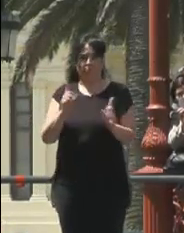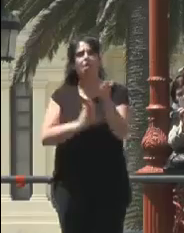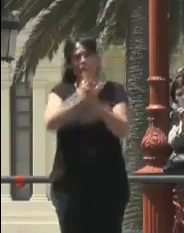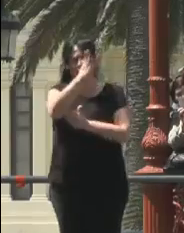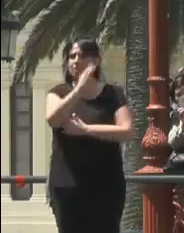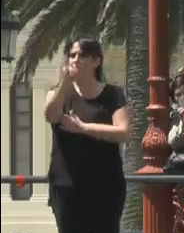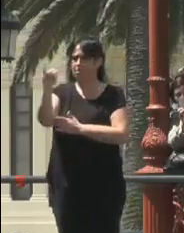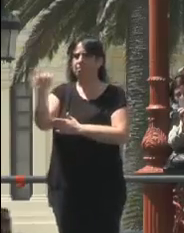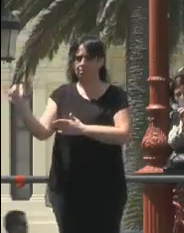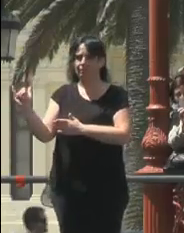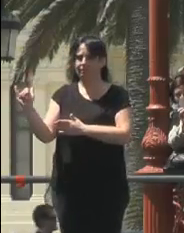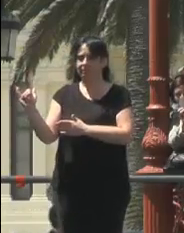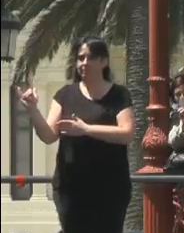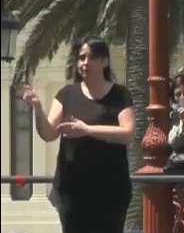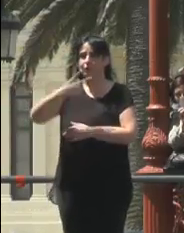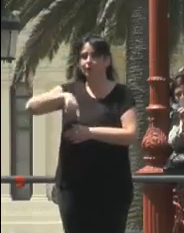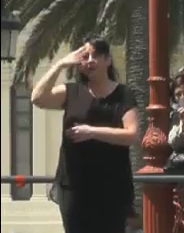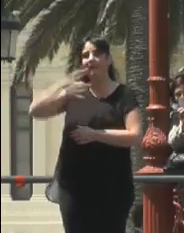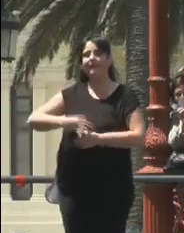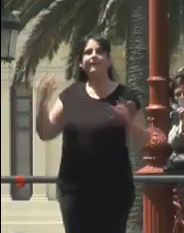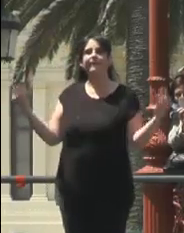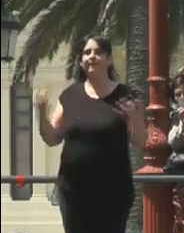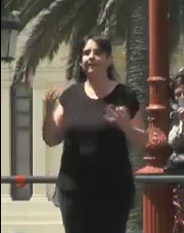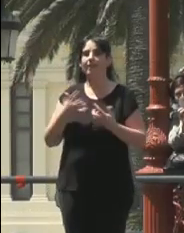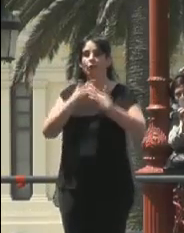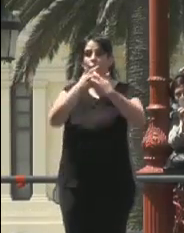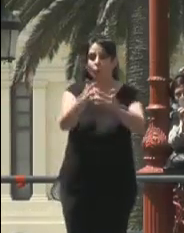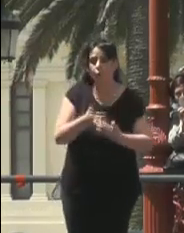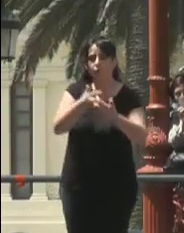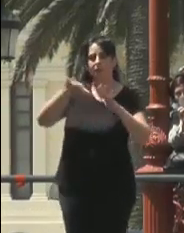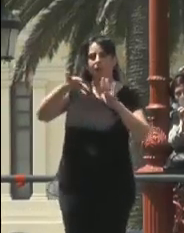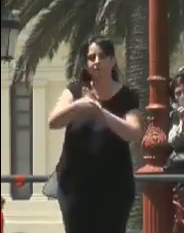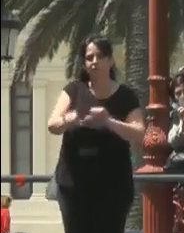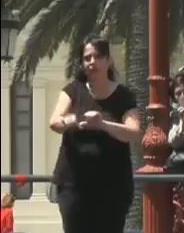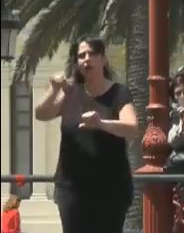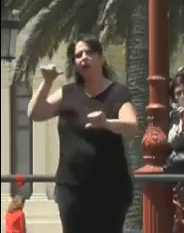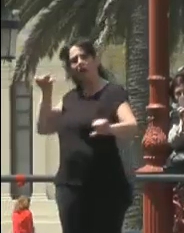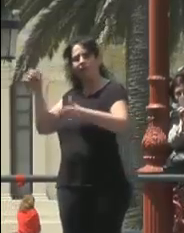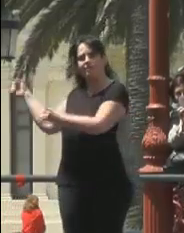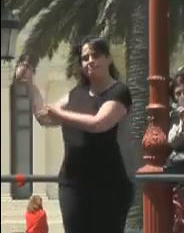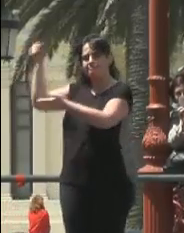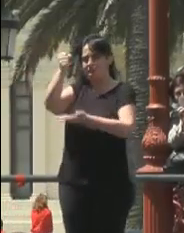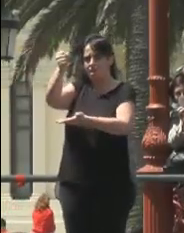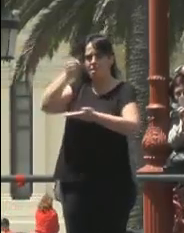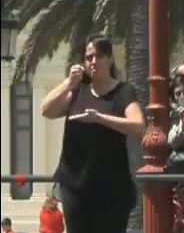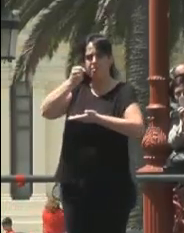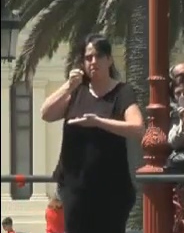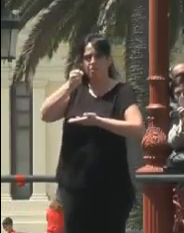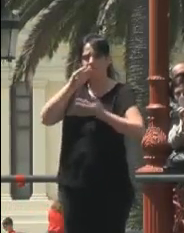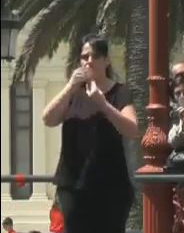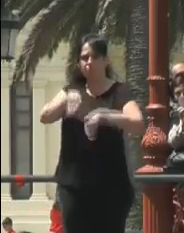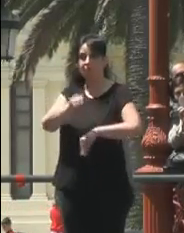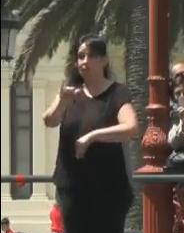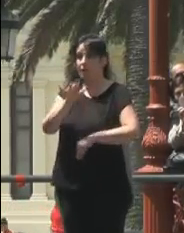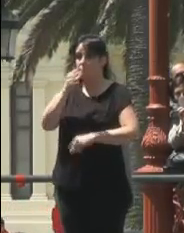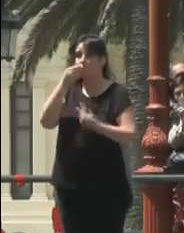Pero nosotros creemos que esas luchas son también la continuación de algo, la continuación de una herencia histórica, porque nos está mirando la